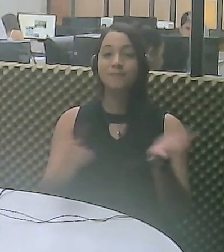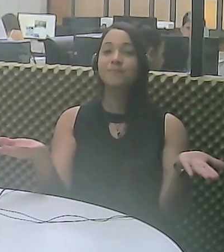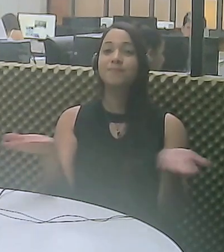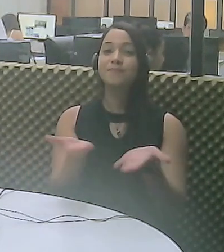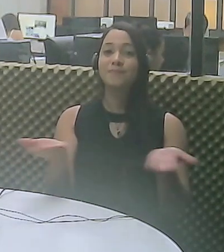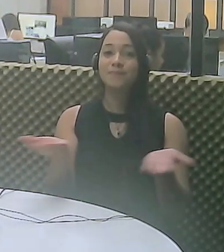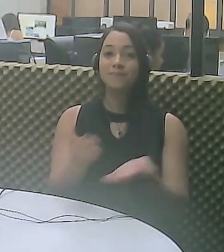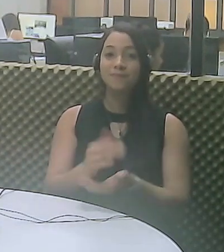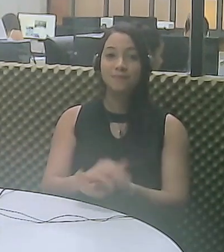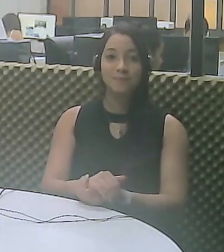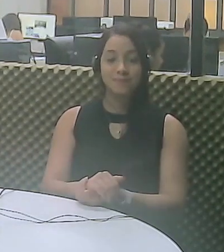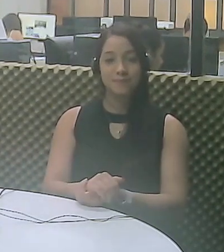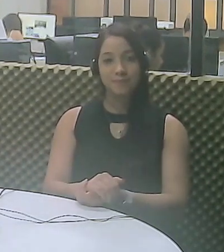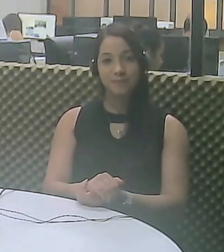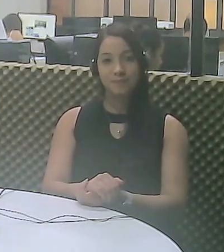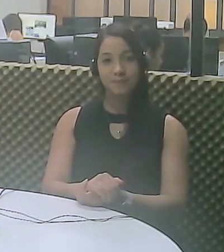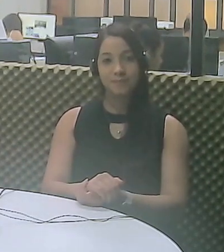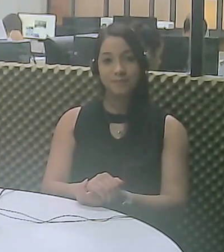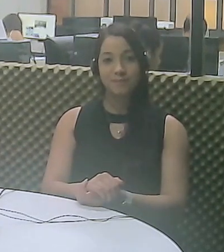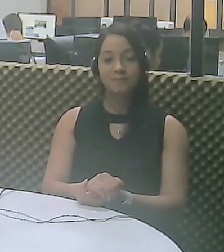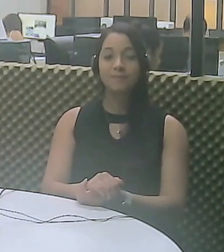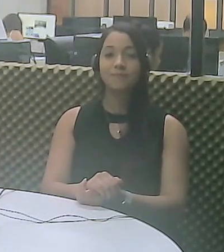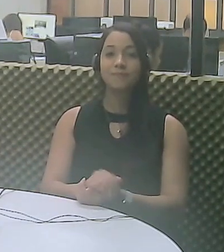edição de hoje.